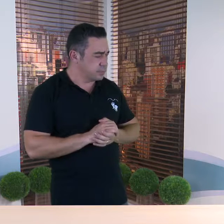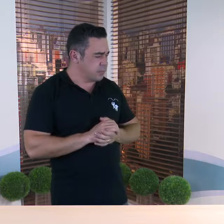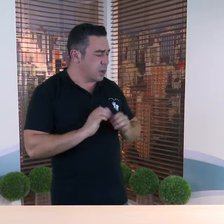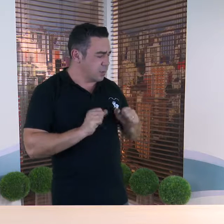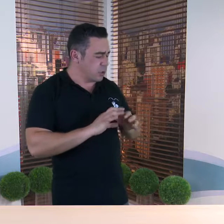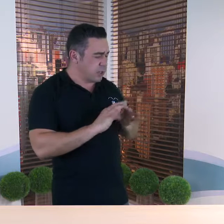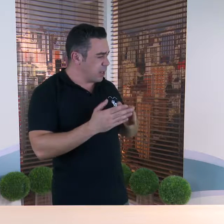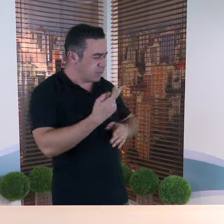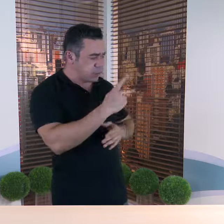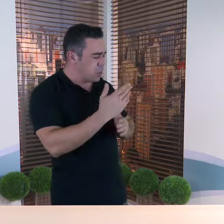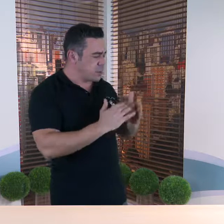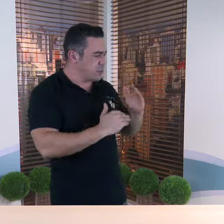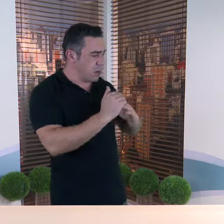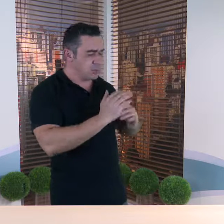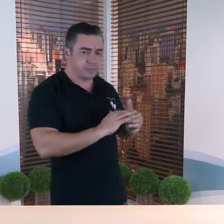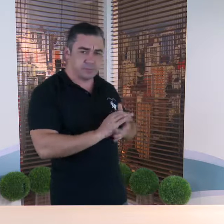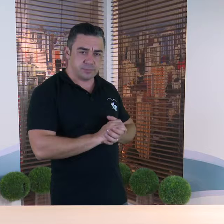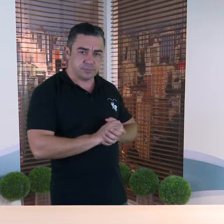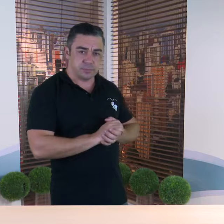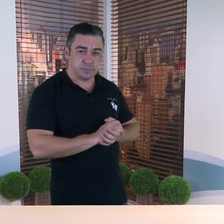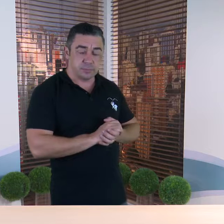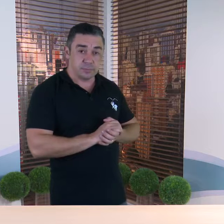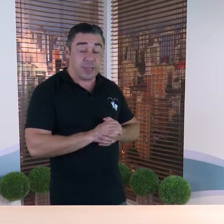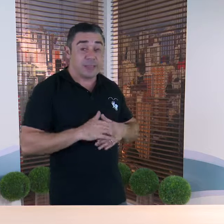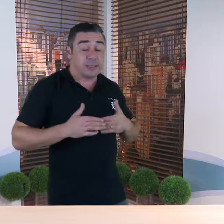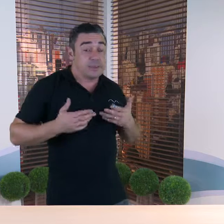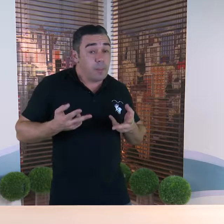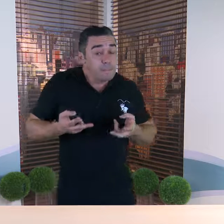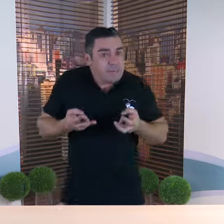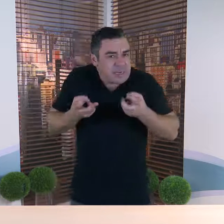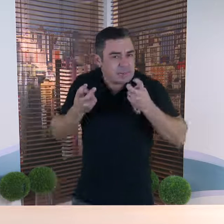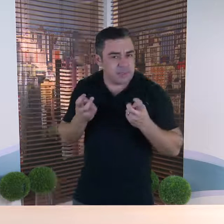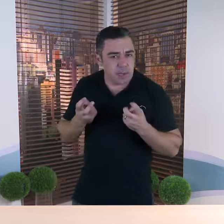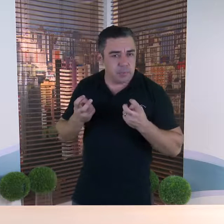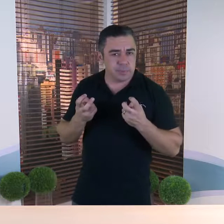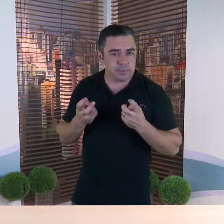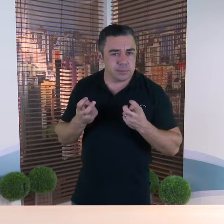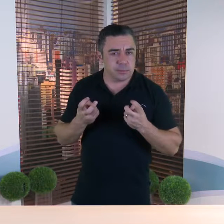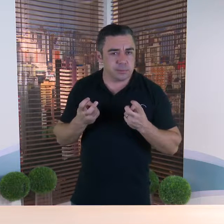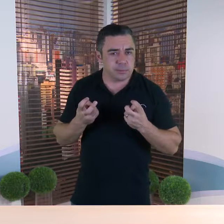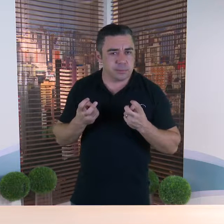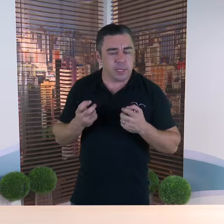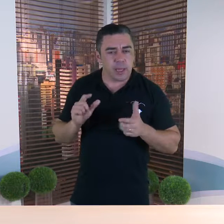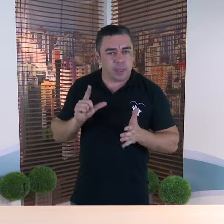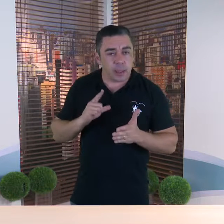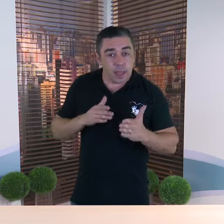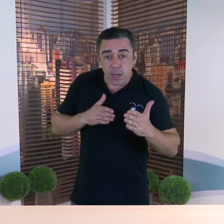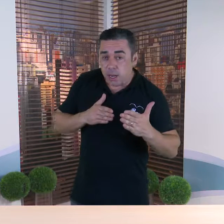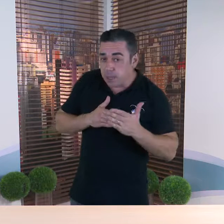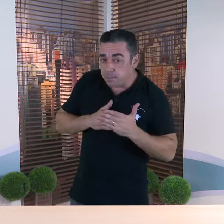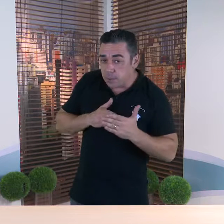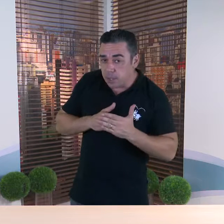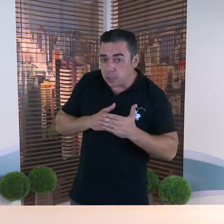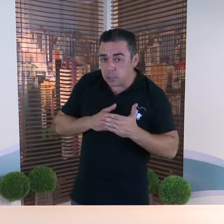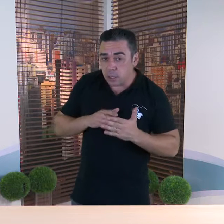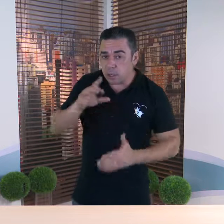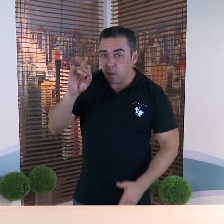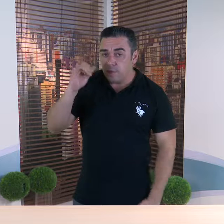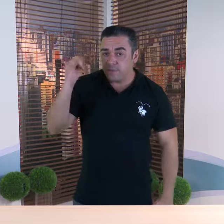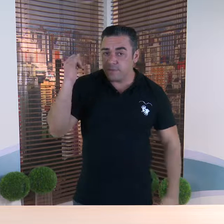tudo quanto tem está nas tuas mãos, permite Deus. Observe, no entanto, que existe um limite para o